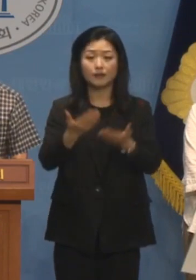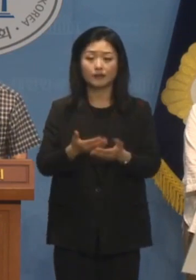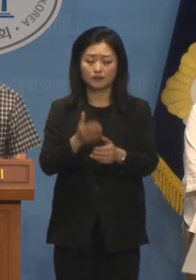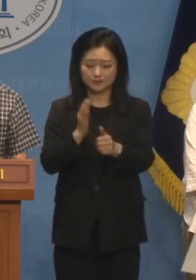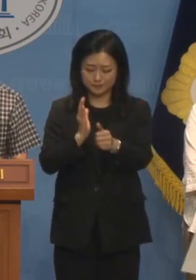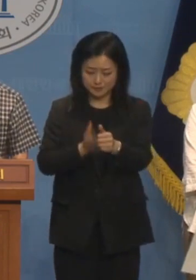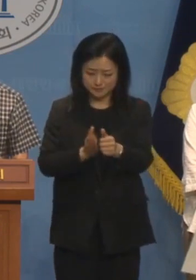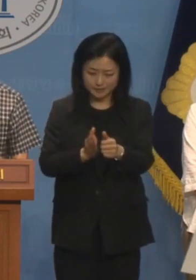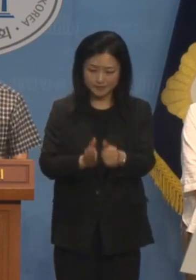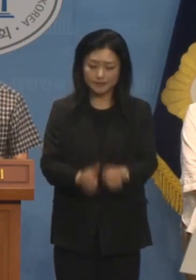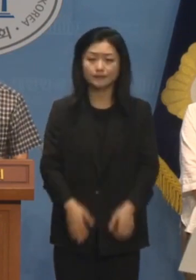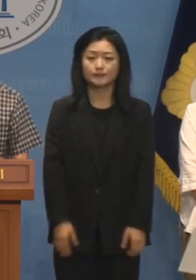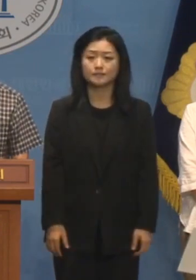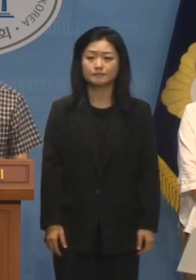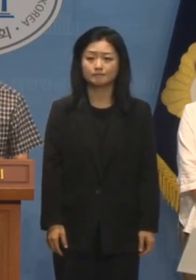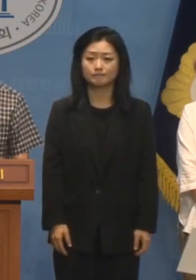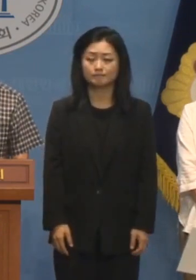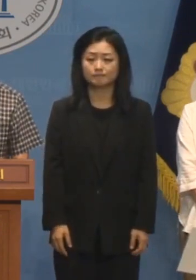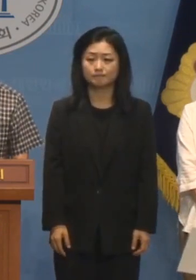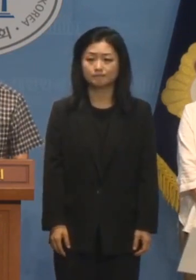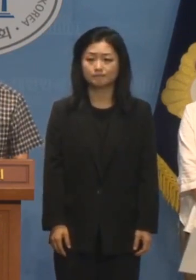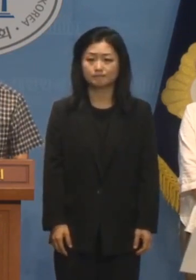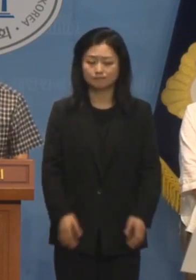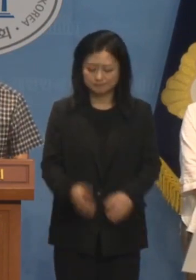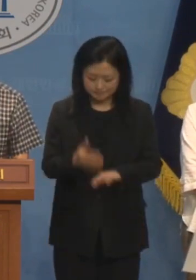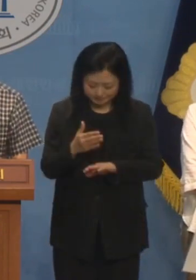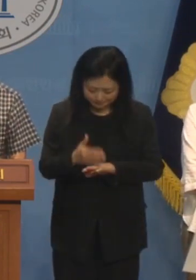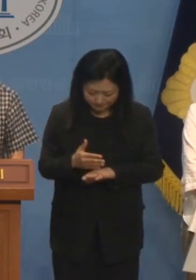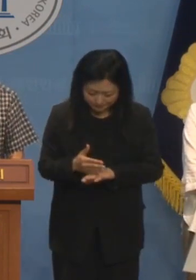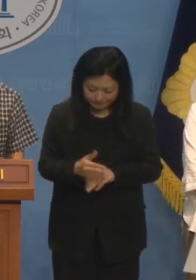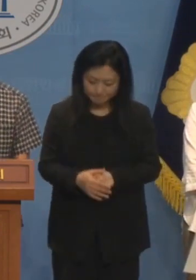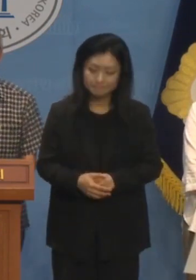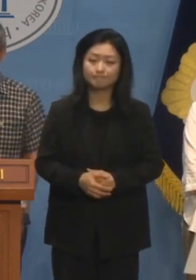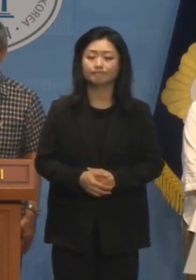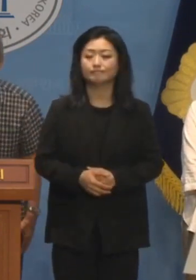조치해 주시기를 간절히 호소드립니다. 감사합니다.